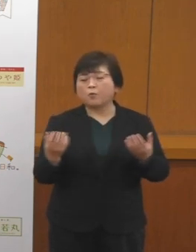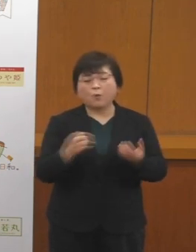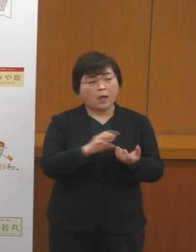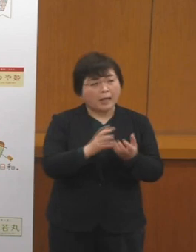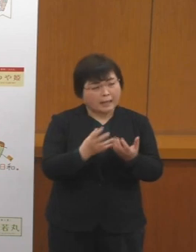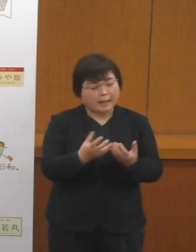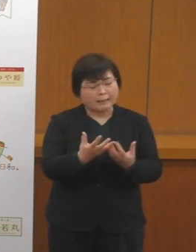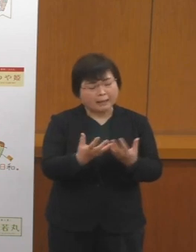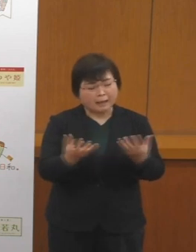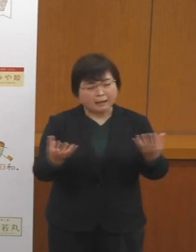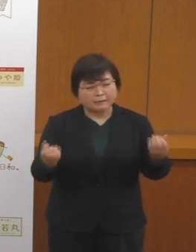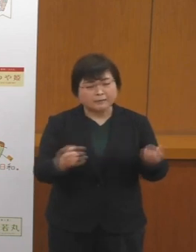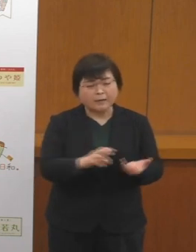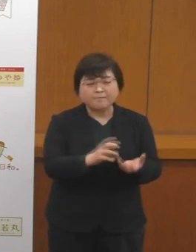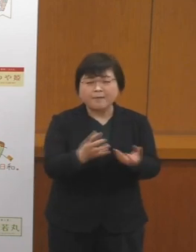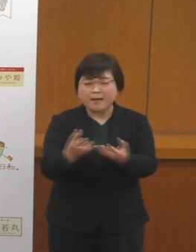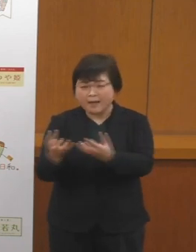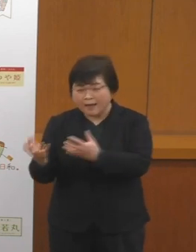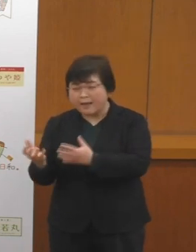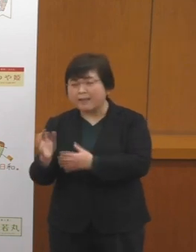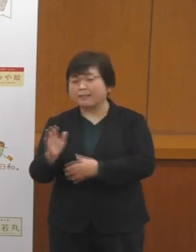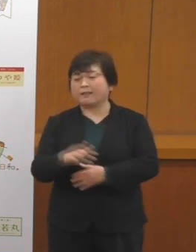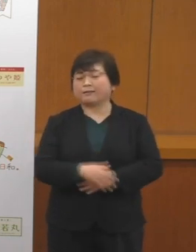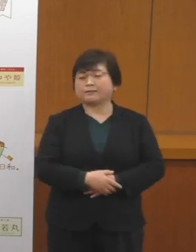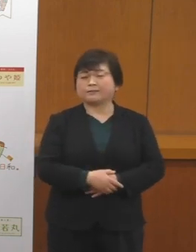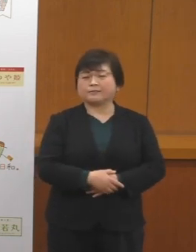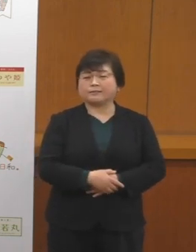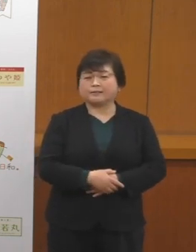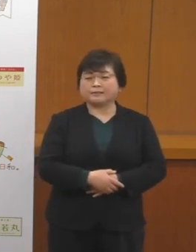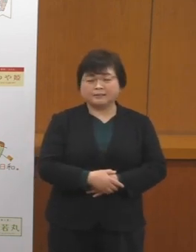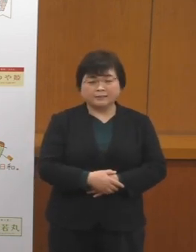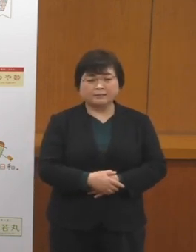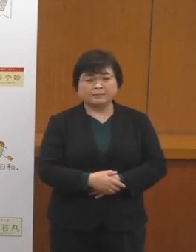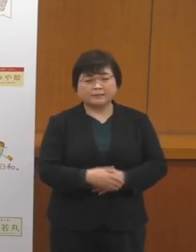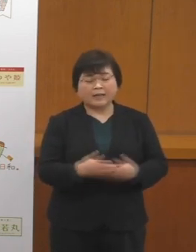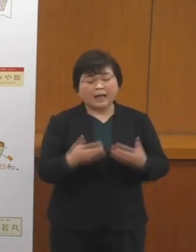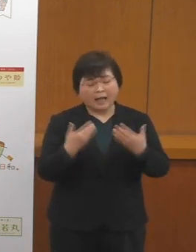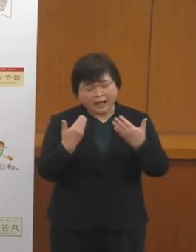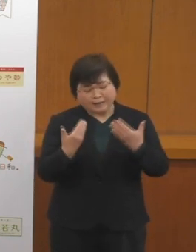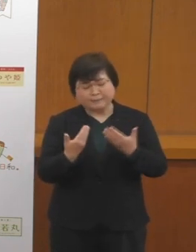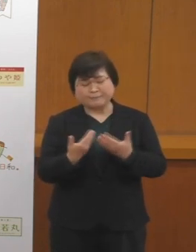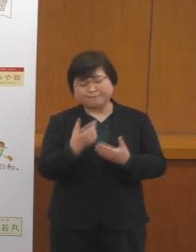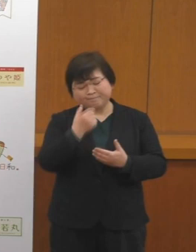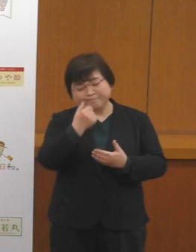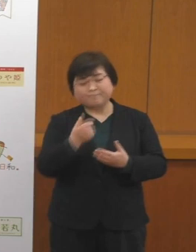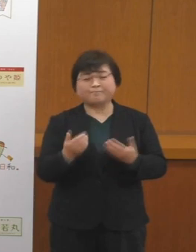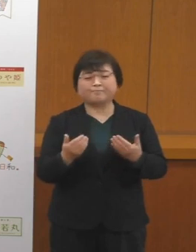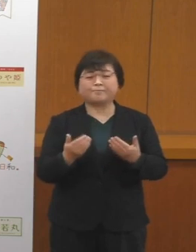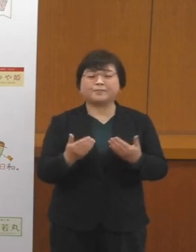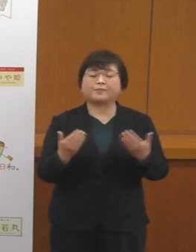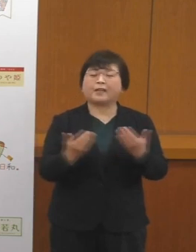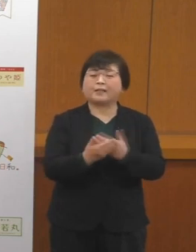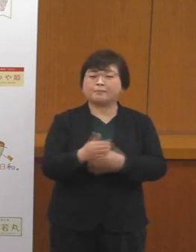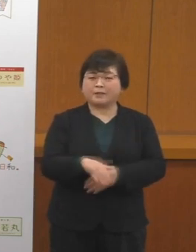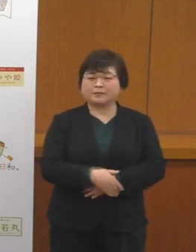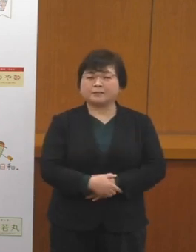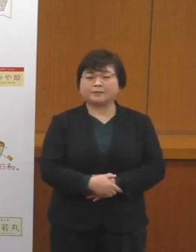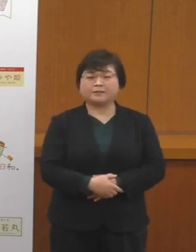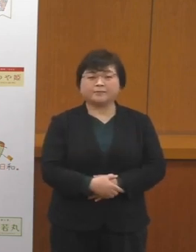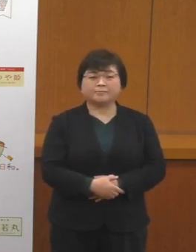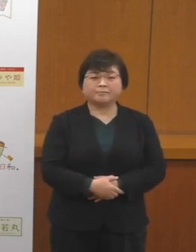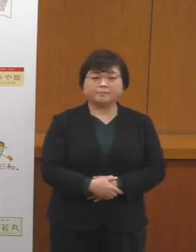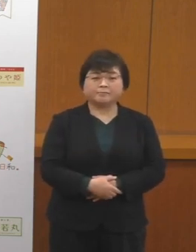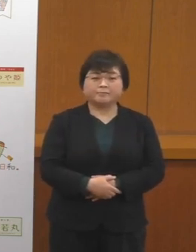たくさん割いてですね本当に春爛漫という感じになるシーズンであります